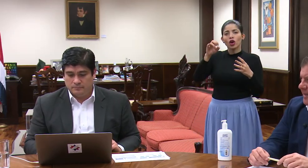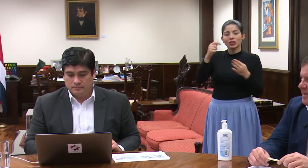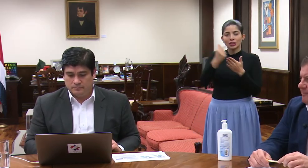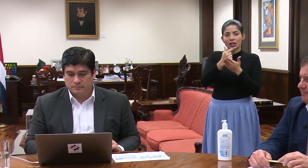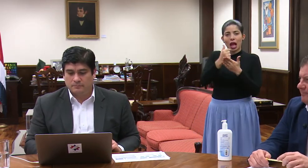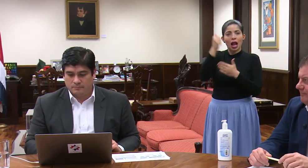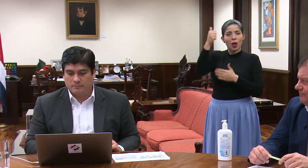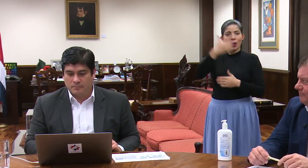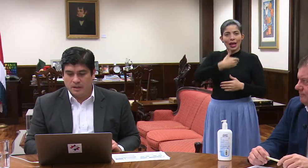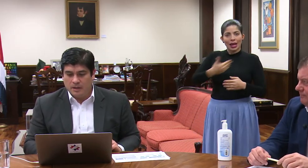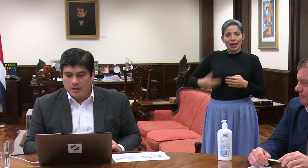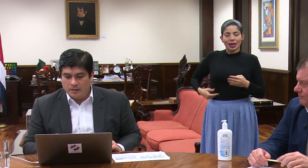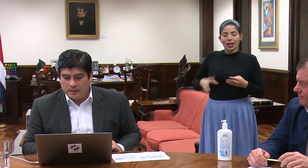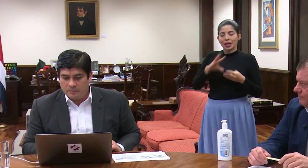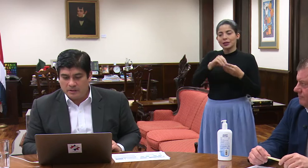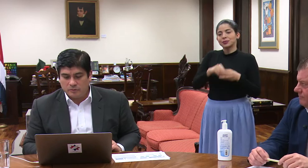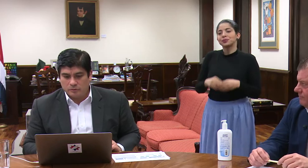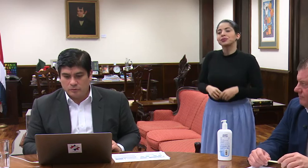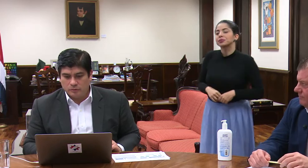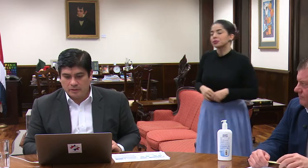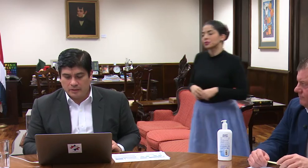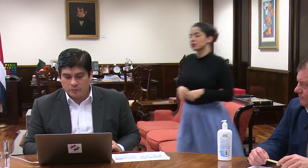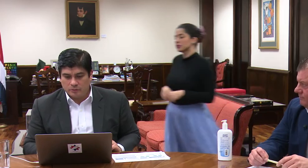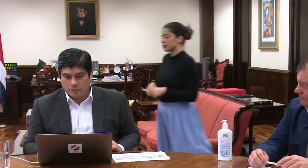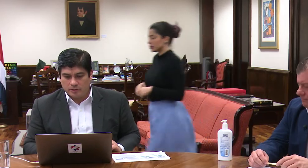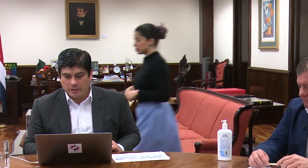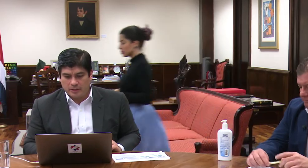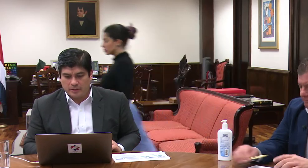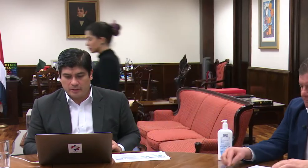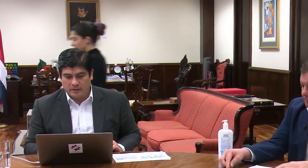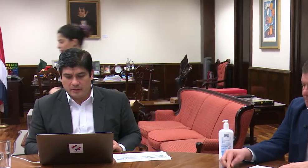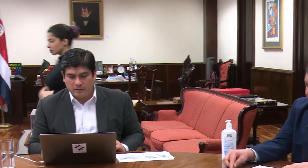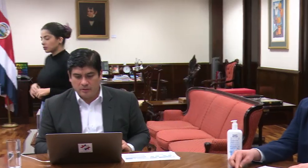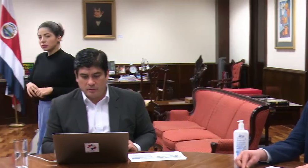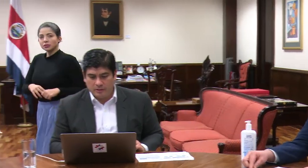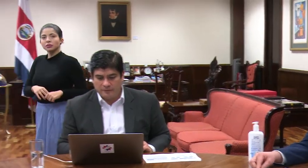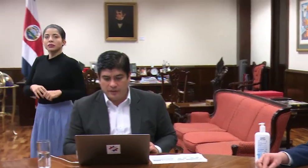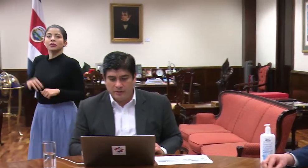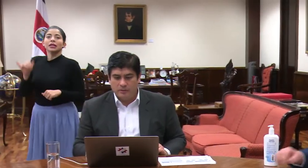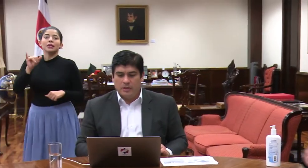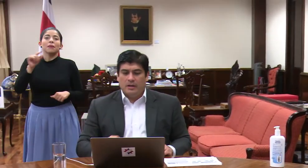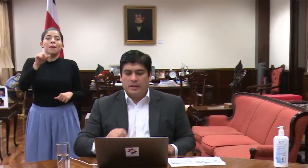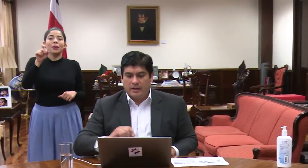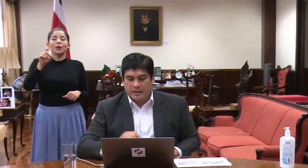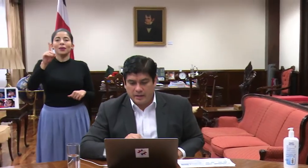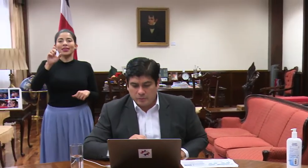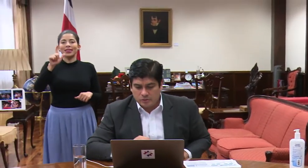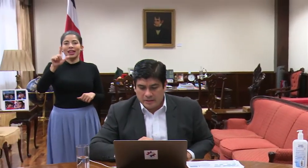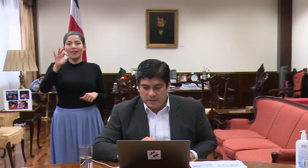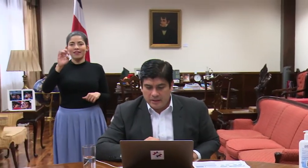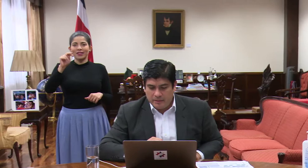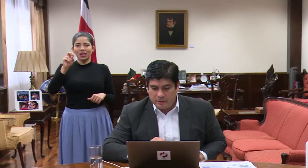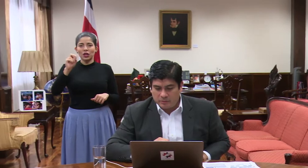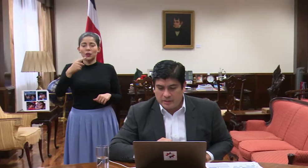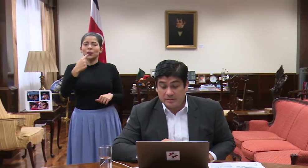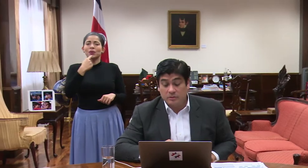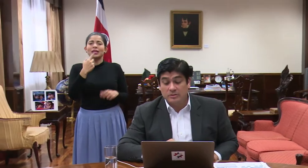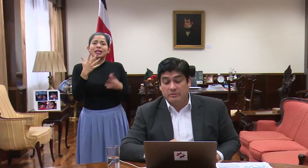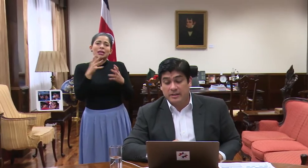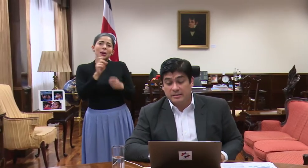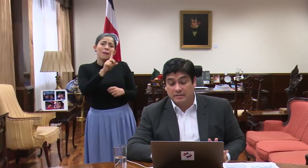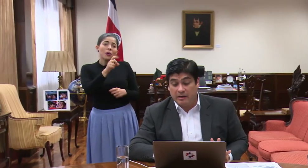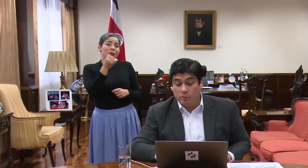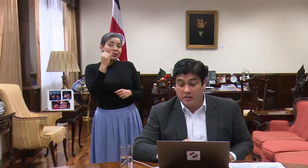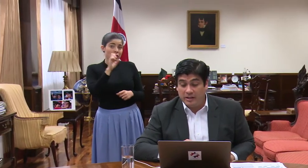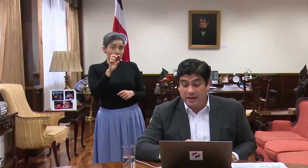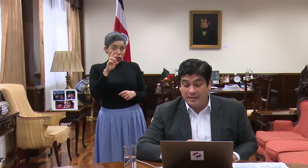Alajuela y Heredía. También nos consulta el doctor del medio del Pino, que les gustaría preguntar si